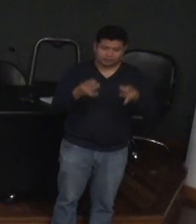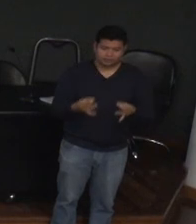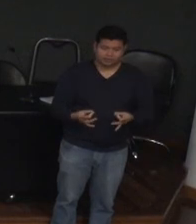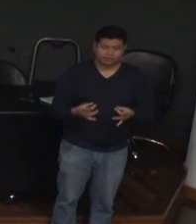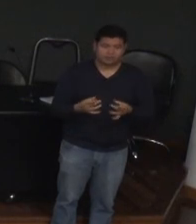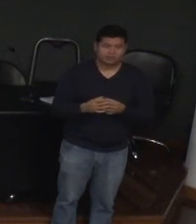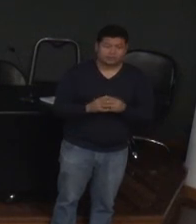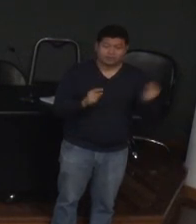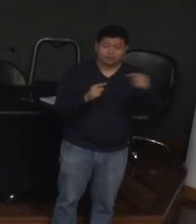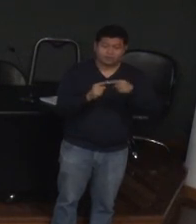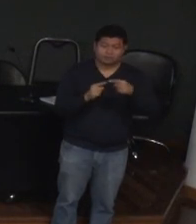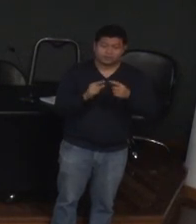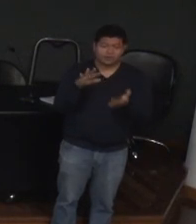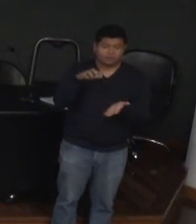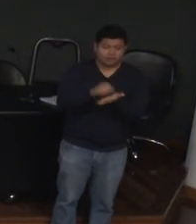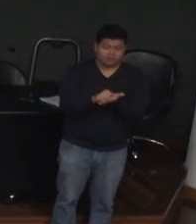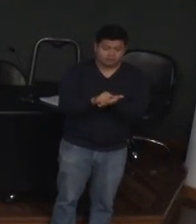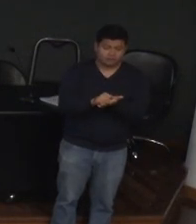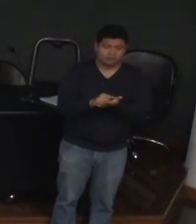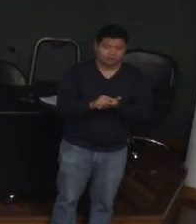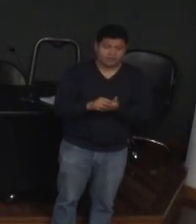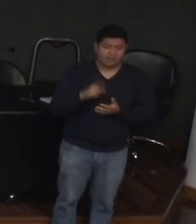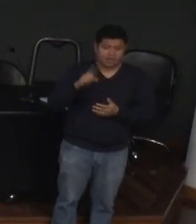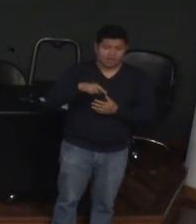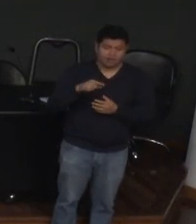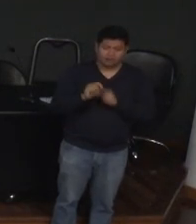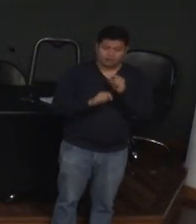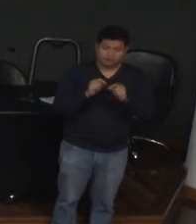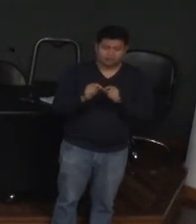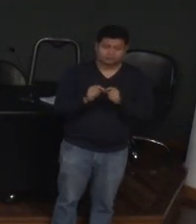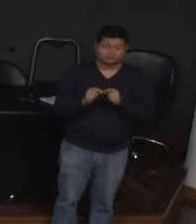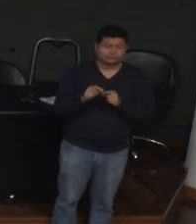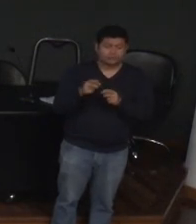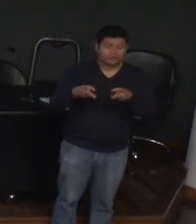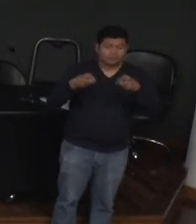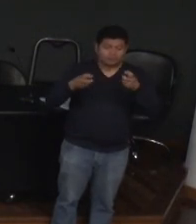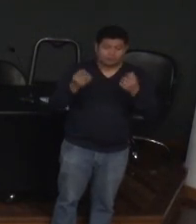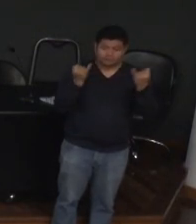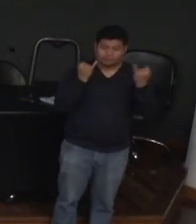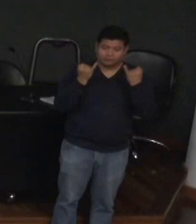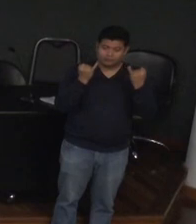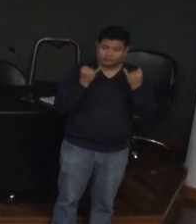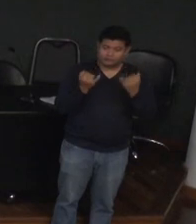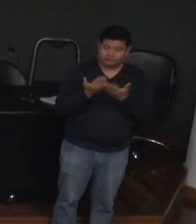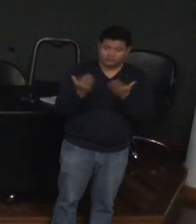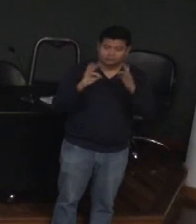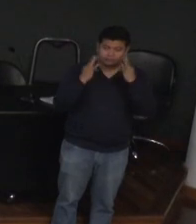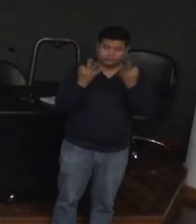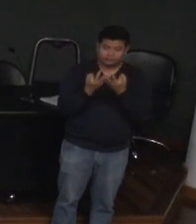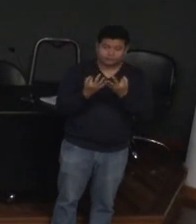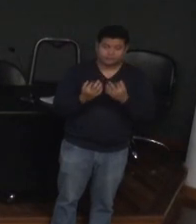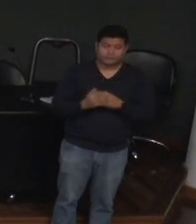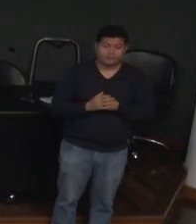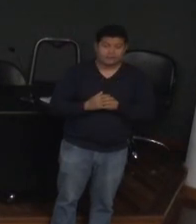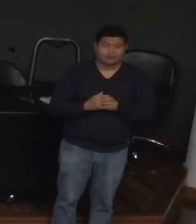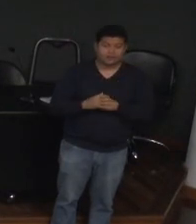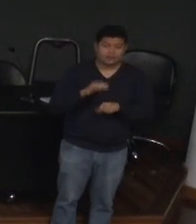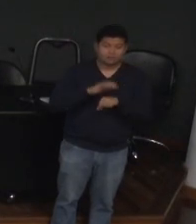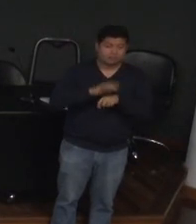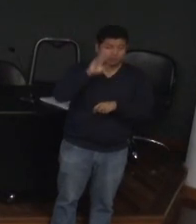referindo. É isso. É esse cadastro que coleta os dados de família de baixa renda e esse input de dados é feito pelo município.